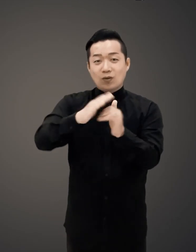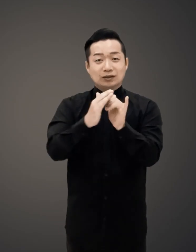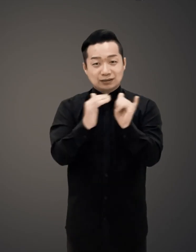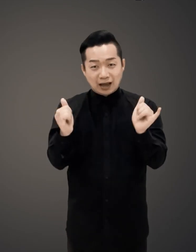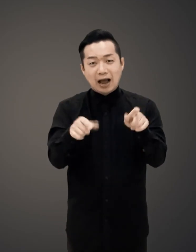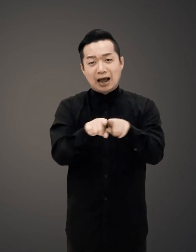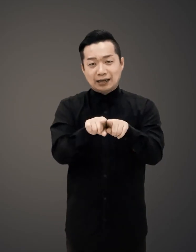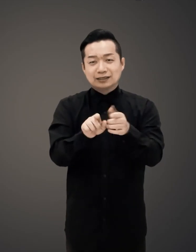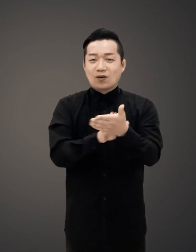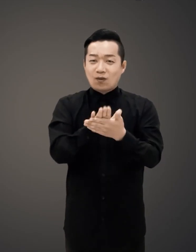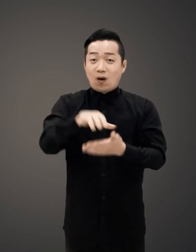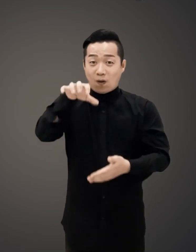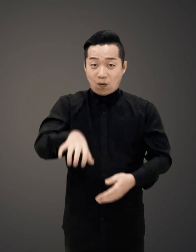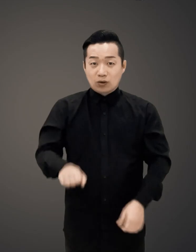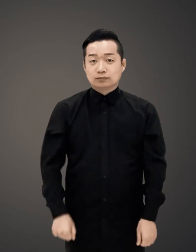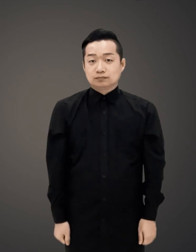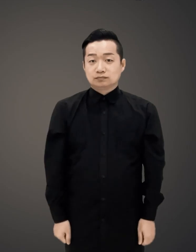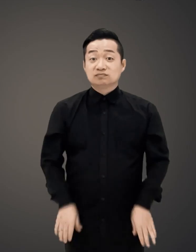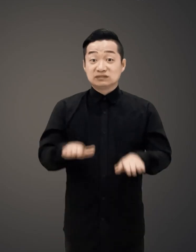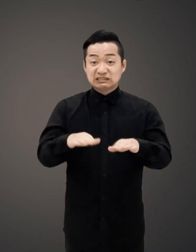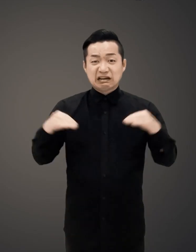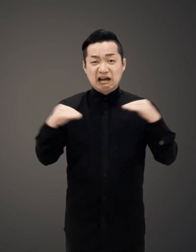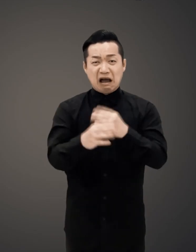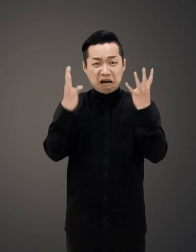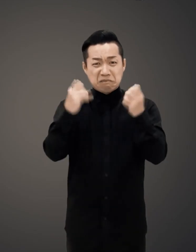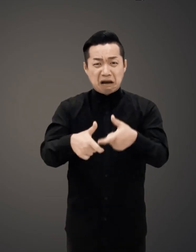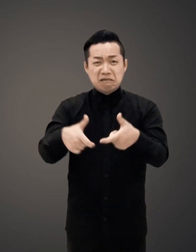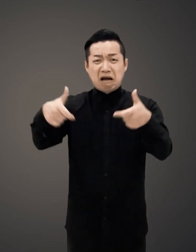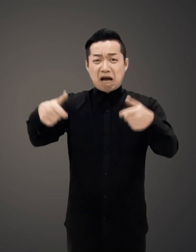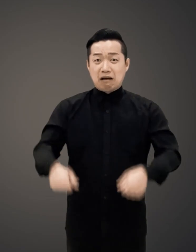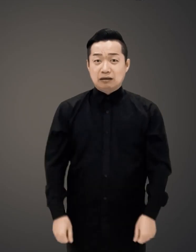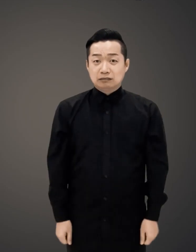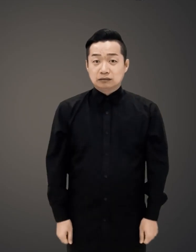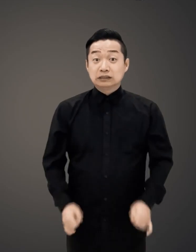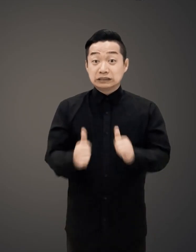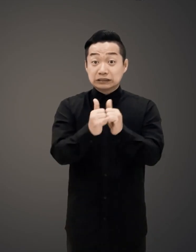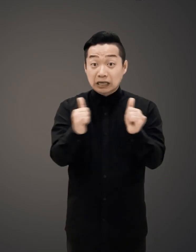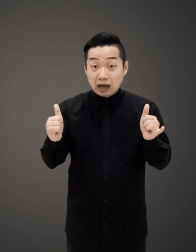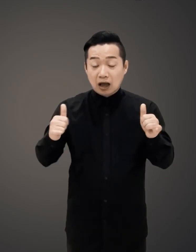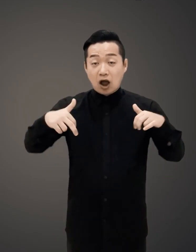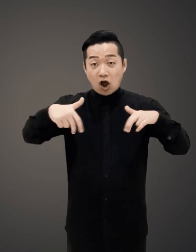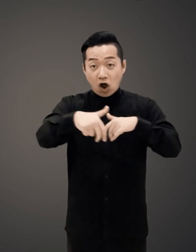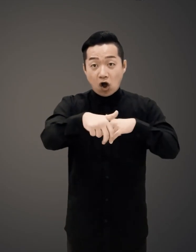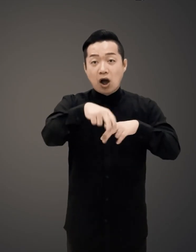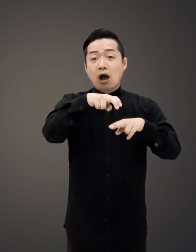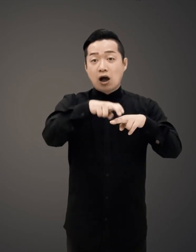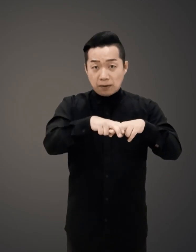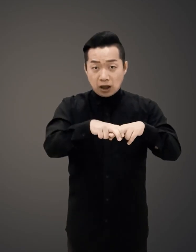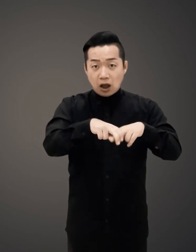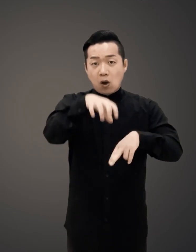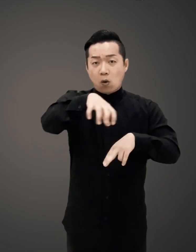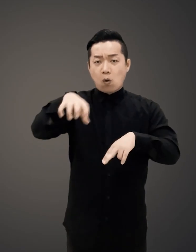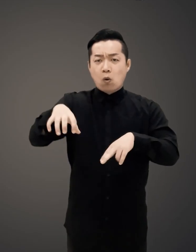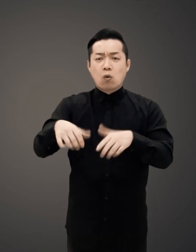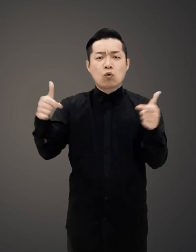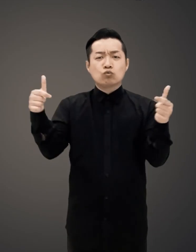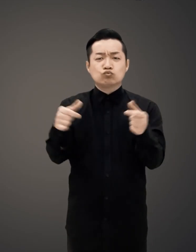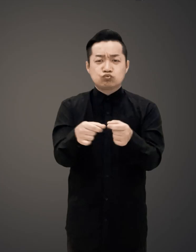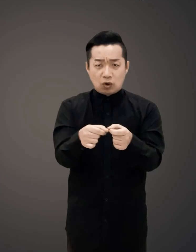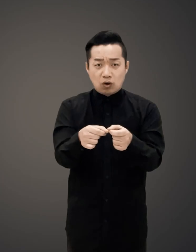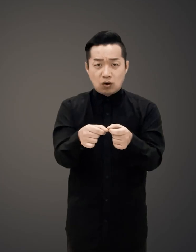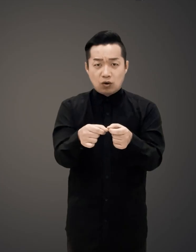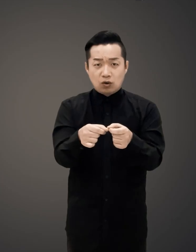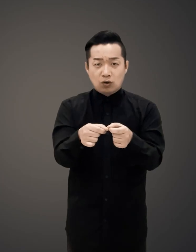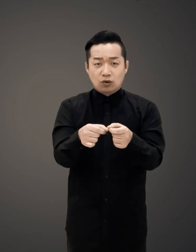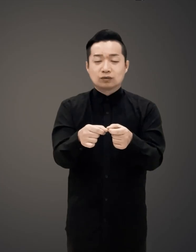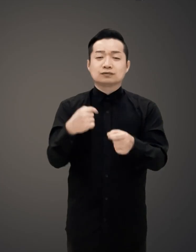사람들이 아이들이 뛰어놀던 공간이었는데 다시 자동차들이 채워지게 되고 사람들이 자리하는 위치는 점점 없어지지